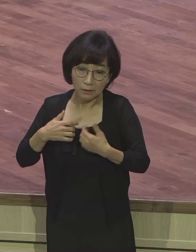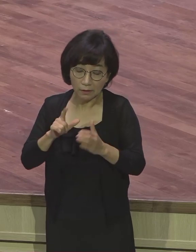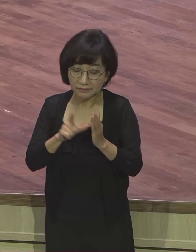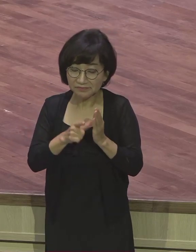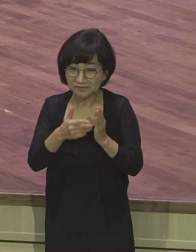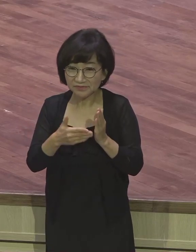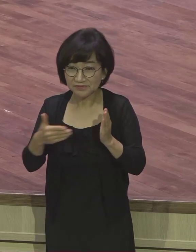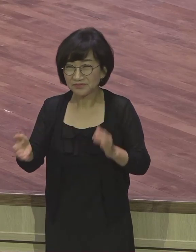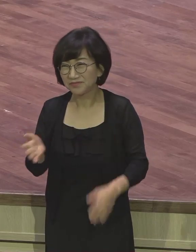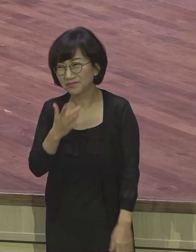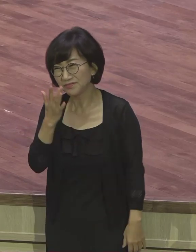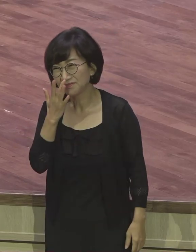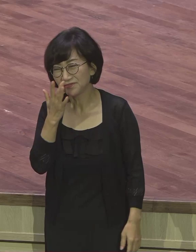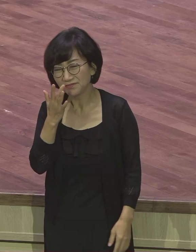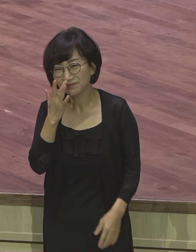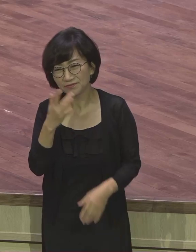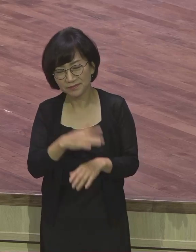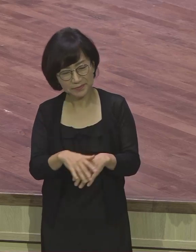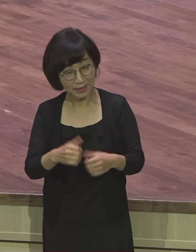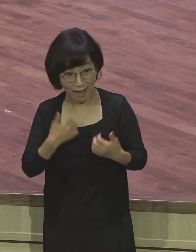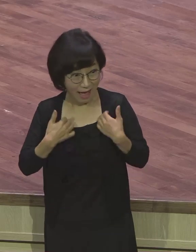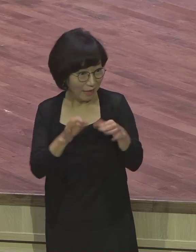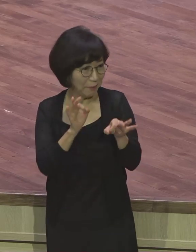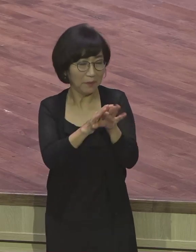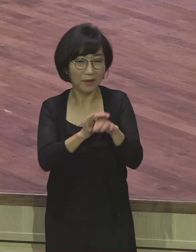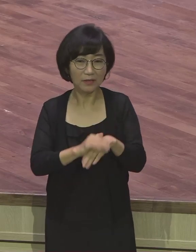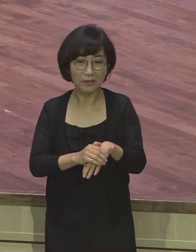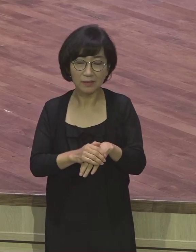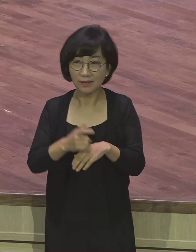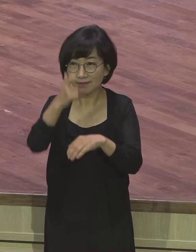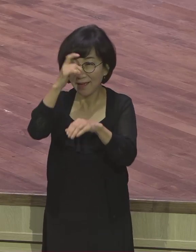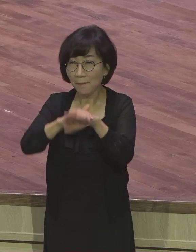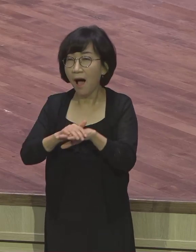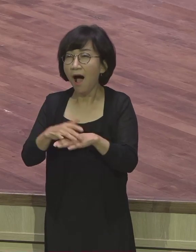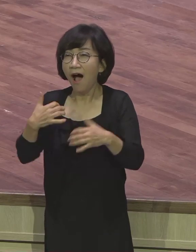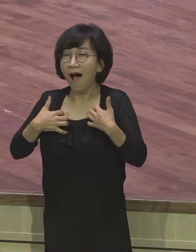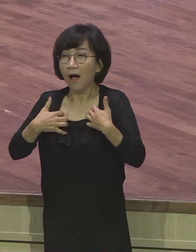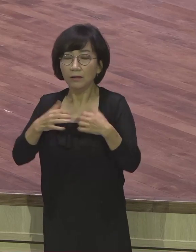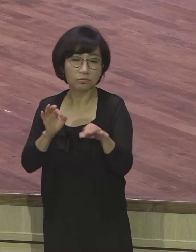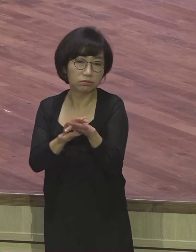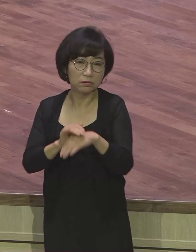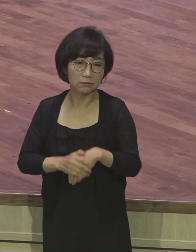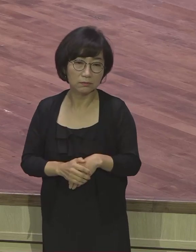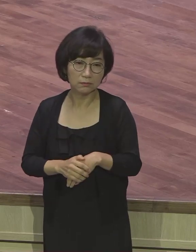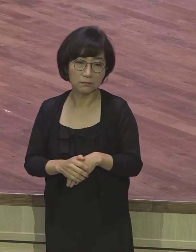사라져버렸어. 예배의 중요성, 예배의 맛을 잃어버렸어.